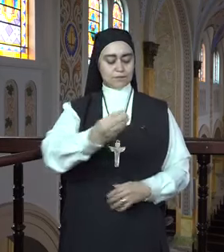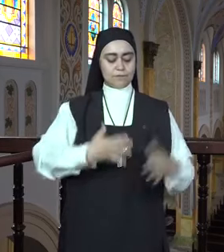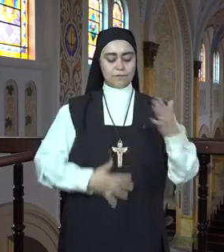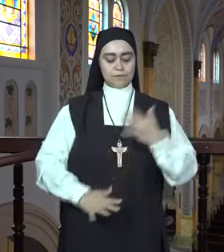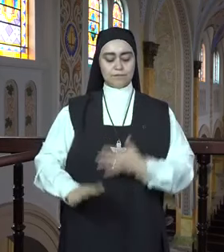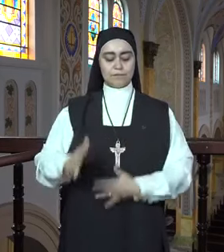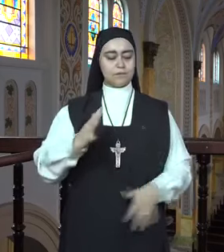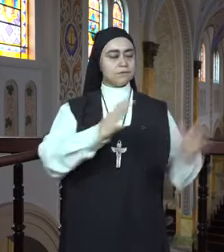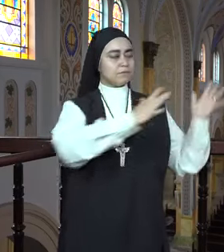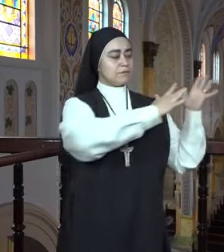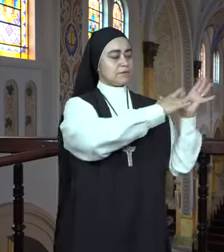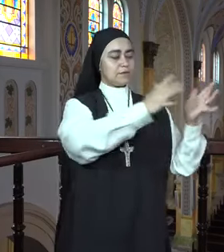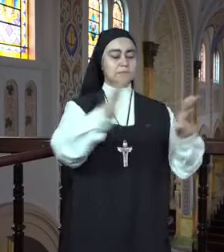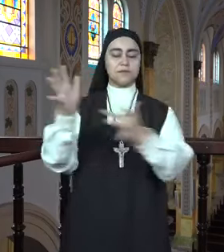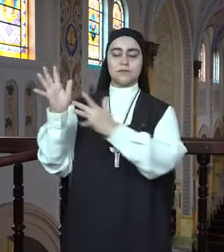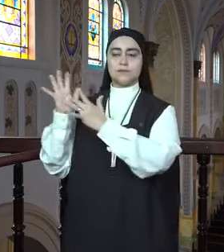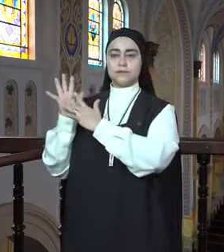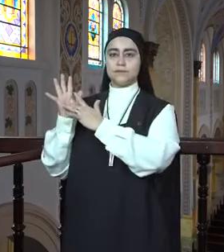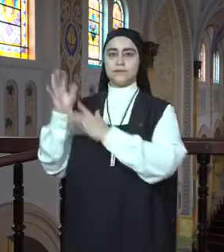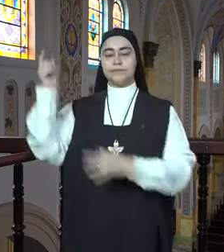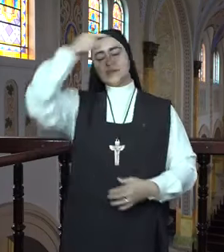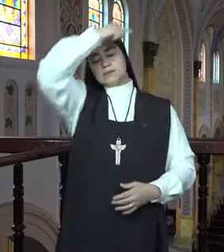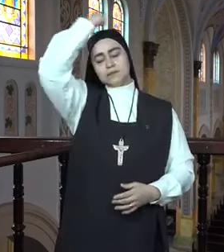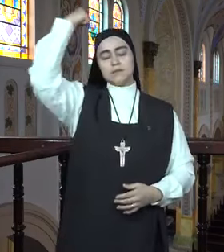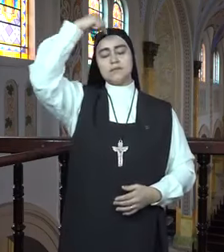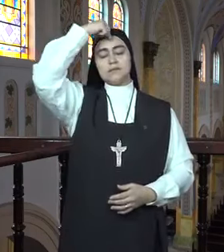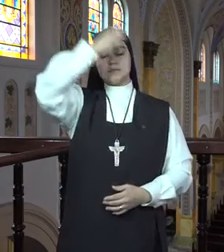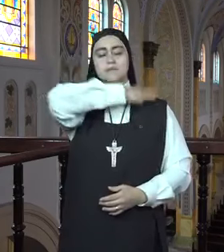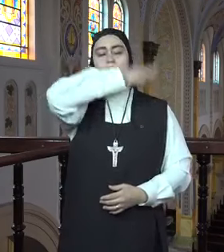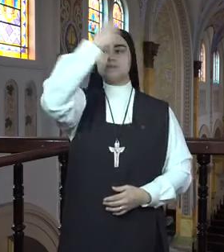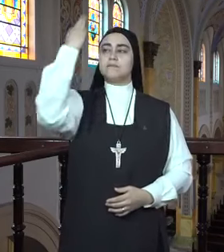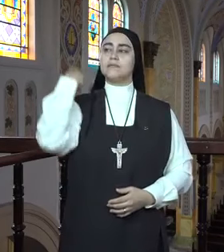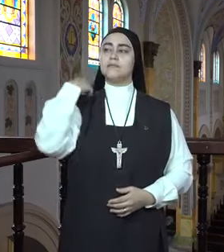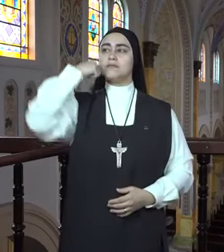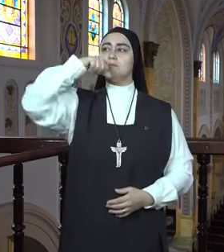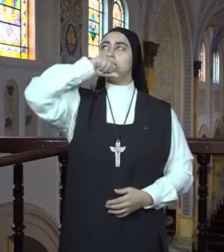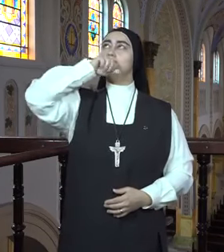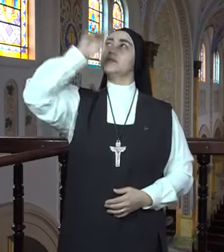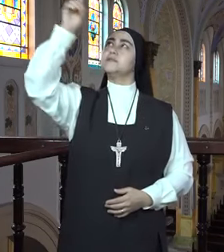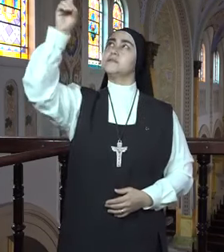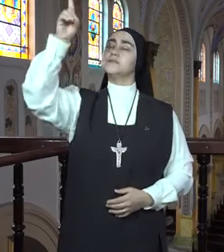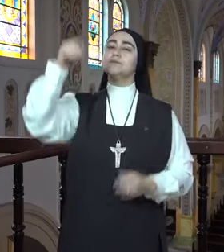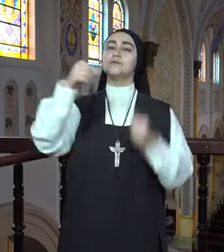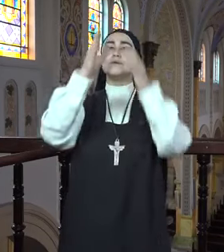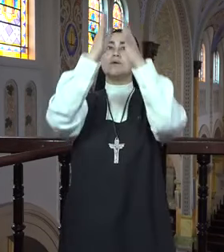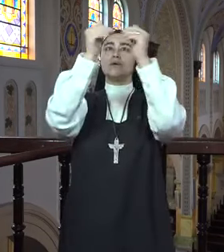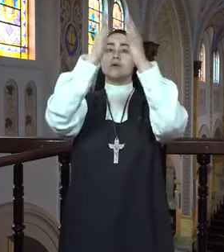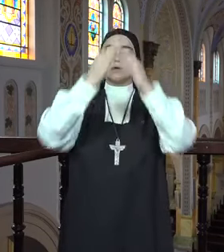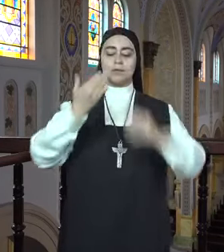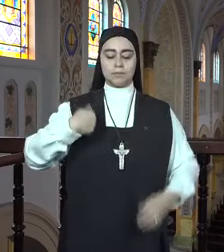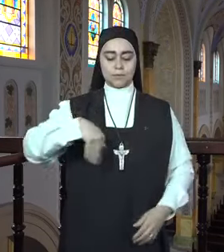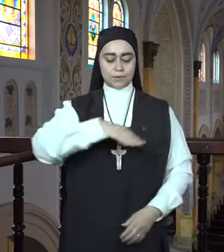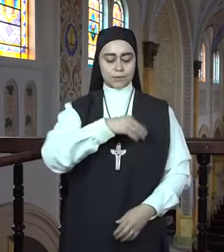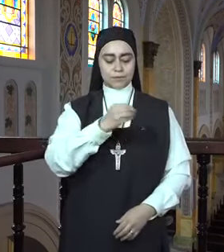é o fruto do vosso ventre, Jesus. Santa Maria, Mãe de Deus, rogai por nós,